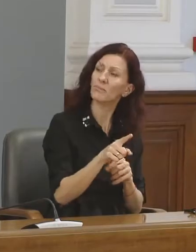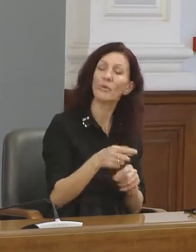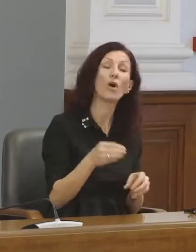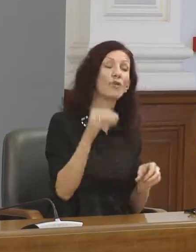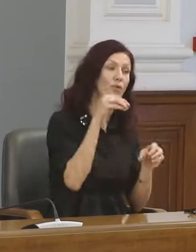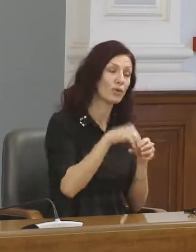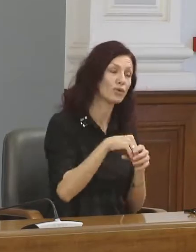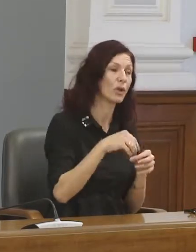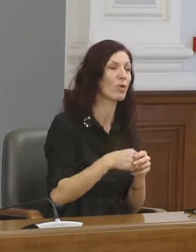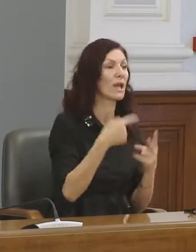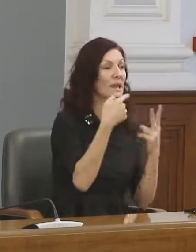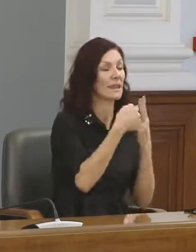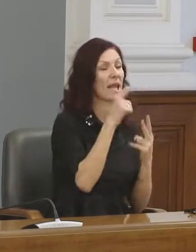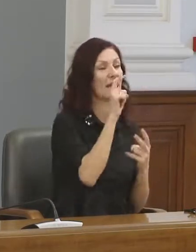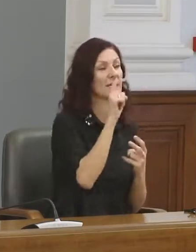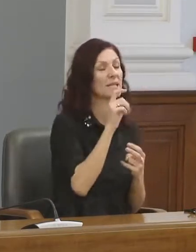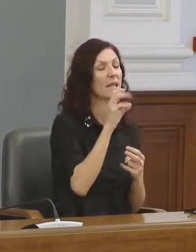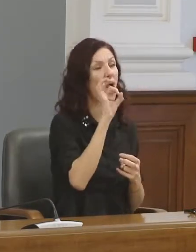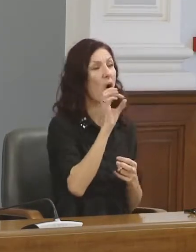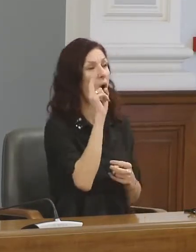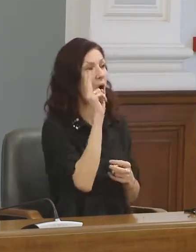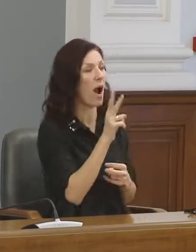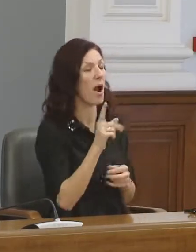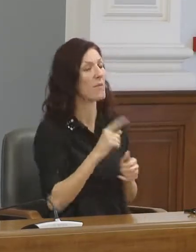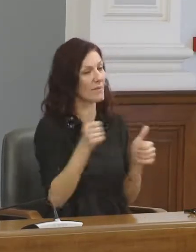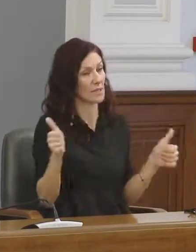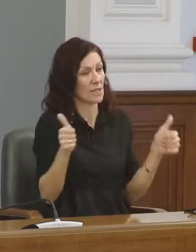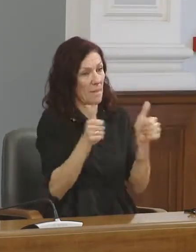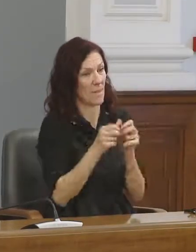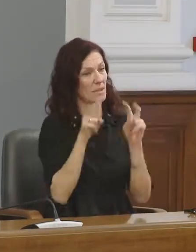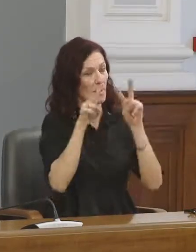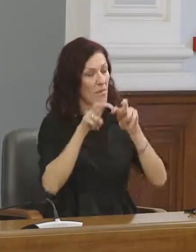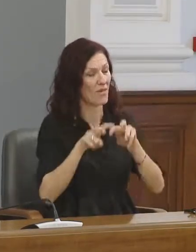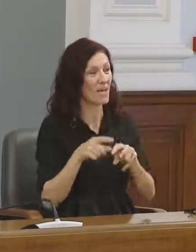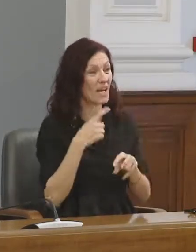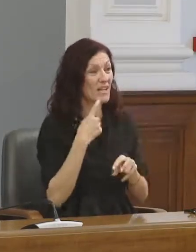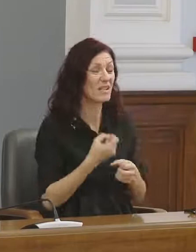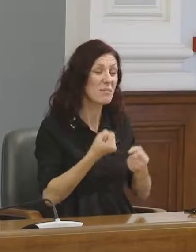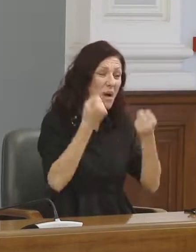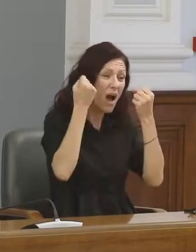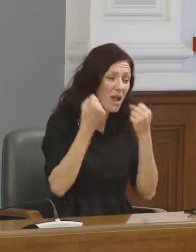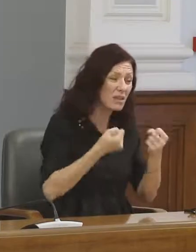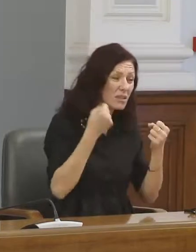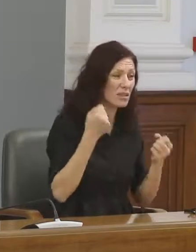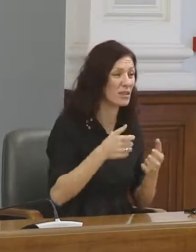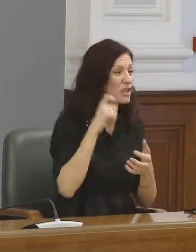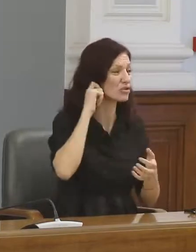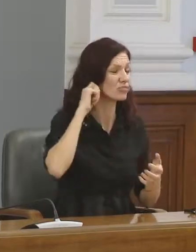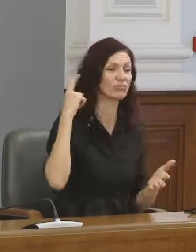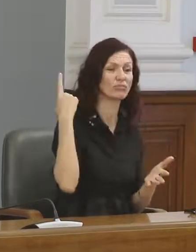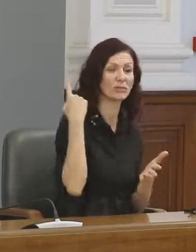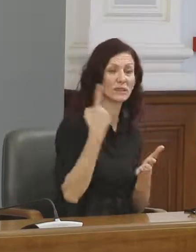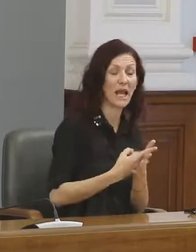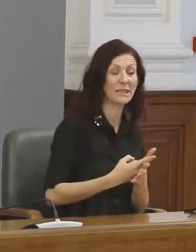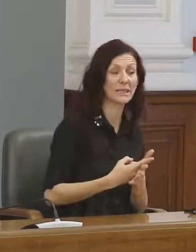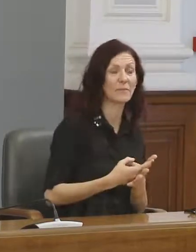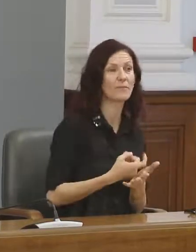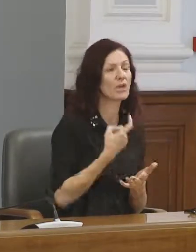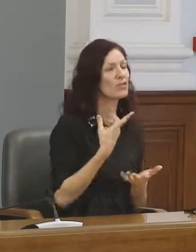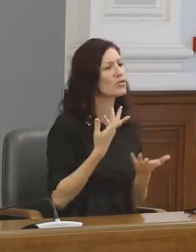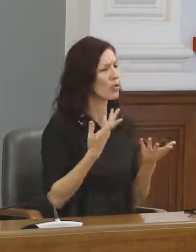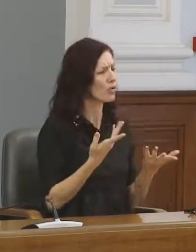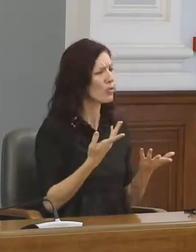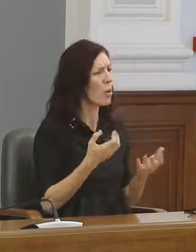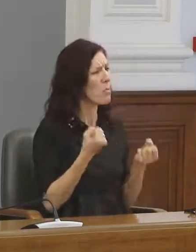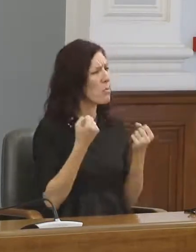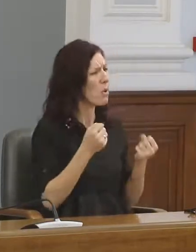колегите от НЗОК, правим съвместни проверки, за да може да има по-тежки санкции, за да изглежда, че по-тежките санкции като че